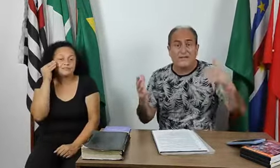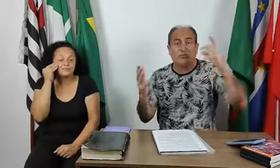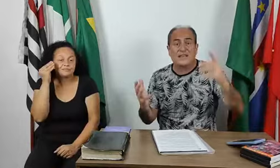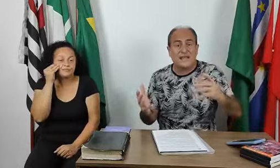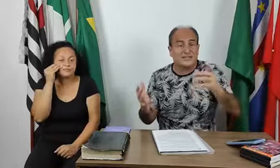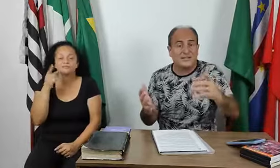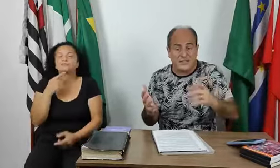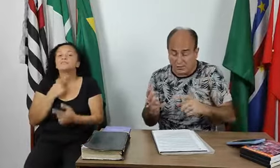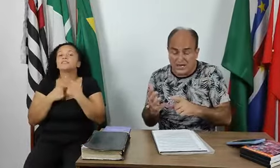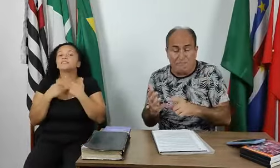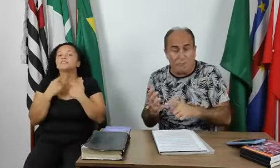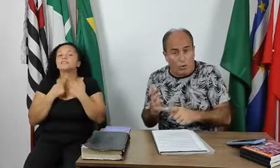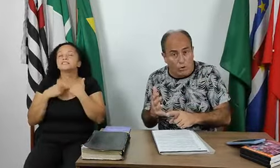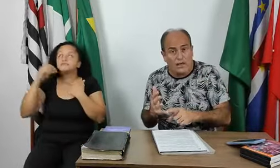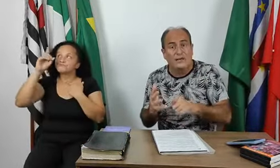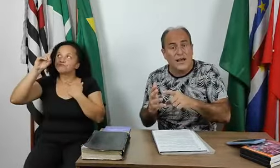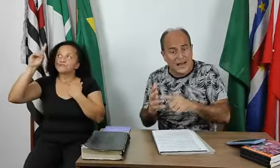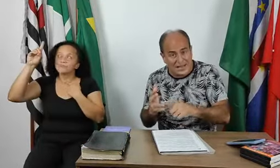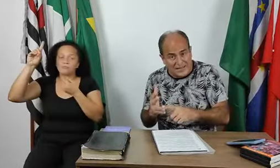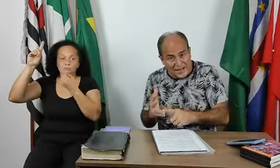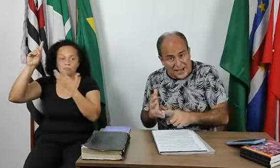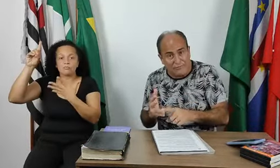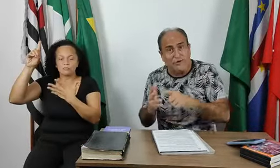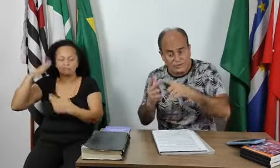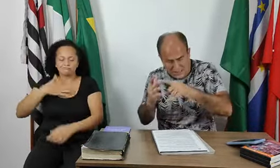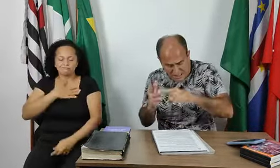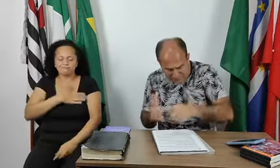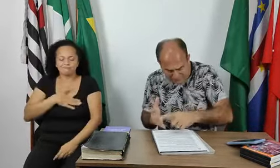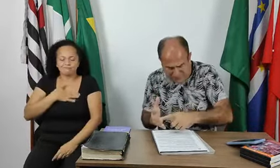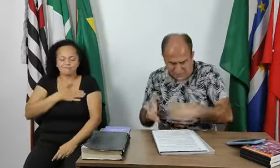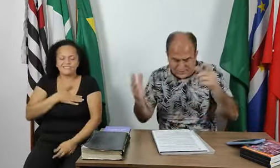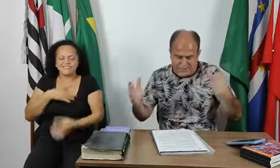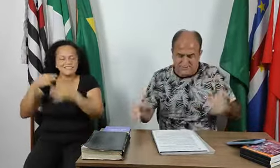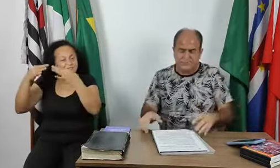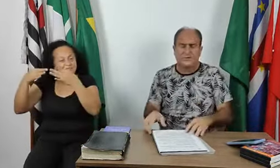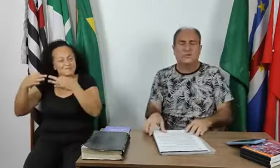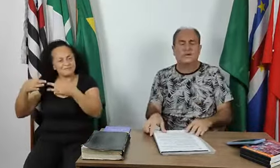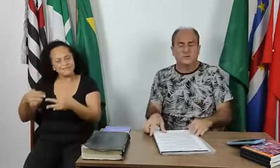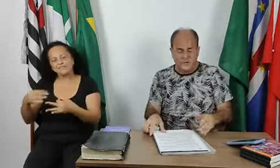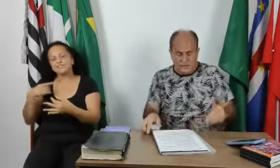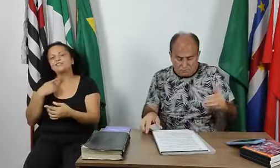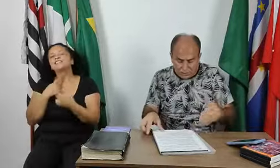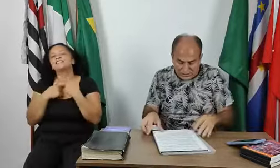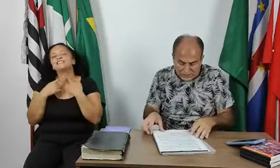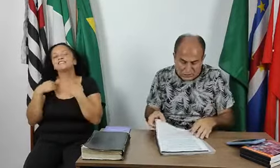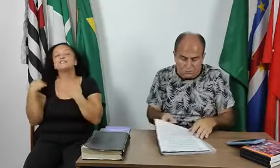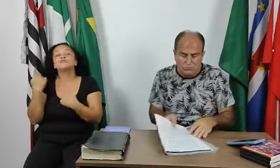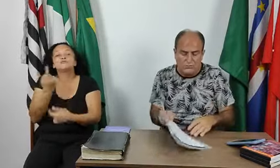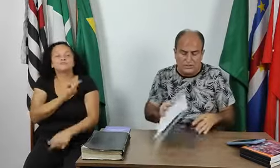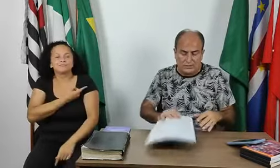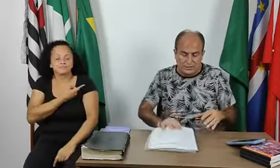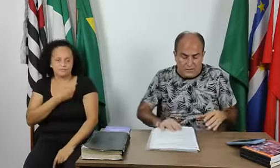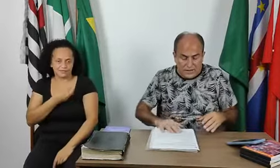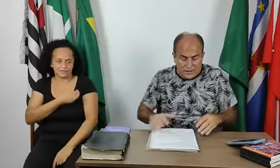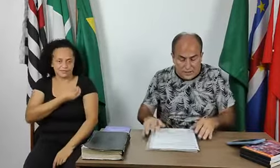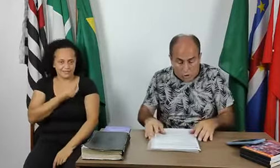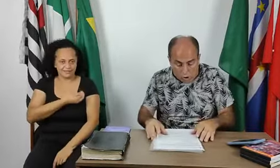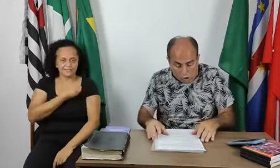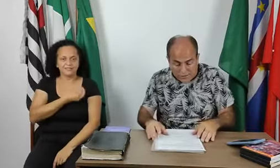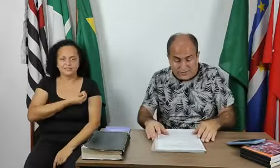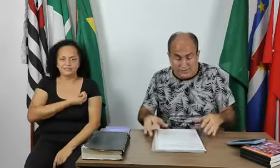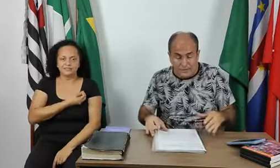da vontade de Deus, que é boa, agradável e é perfeita, entendeu? Por isso, entendeu?